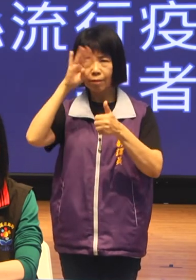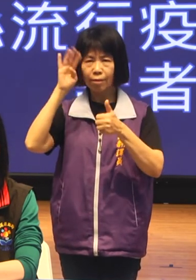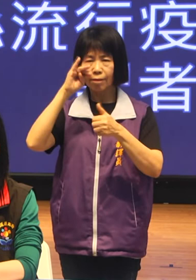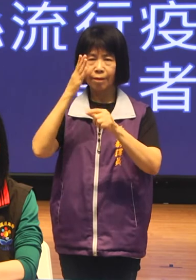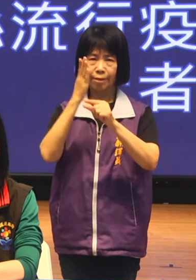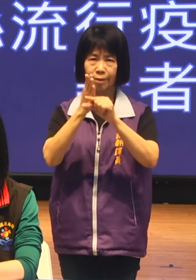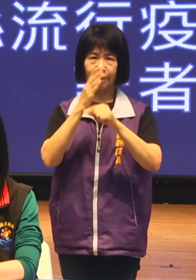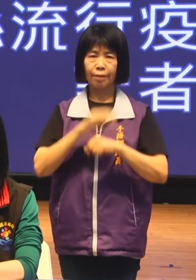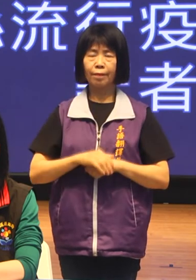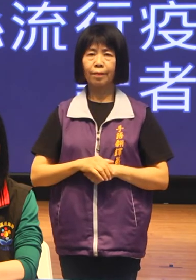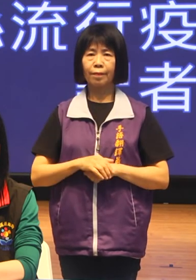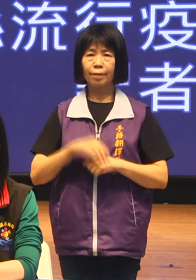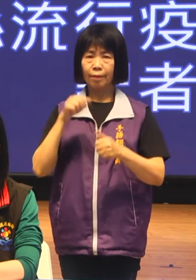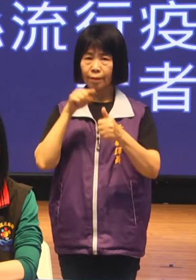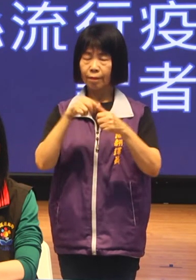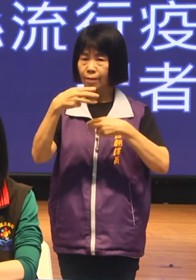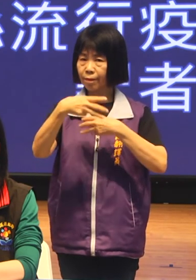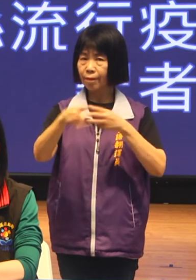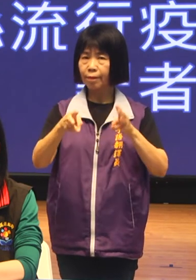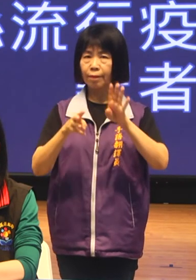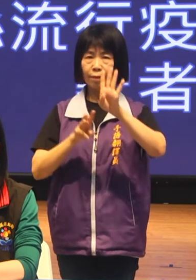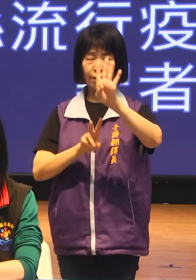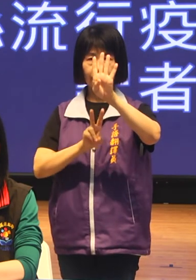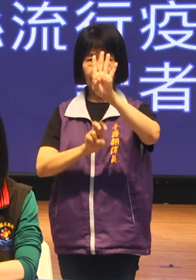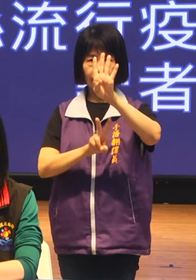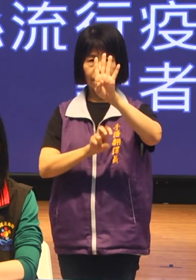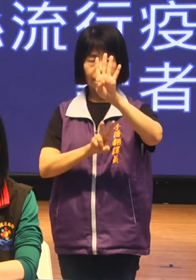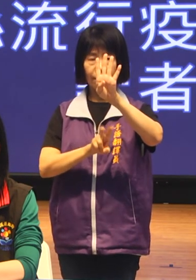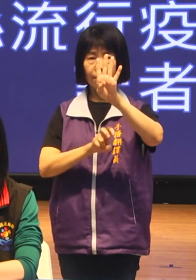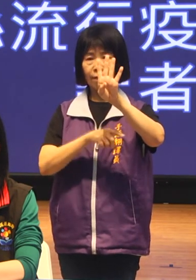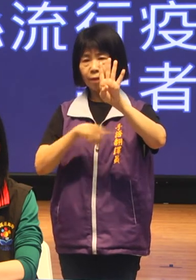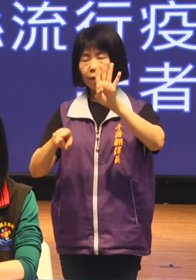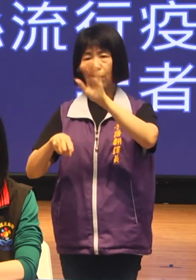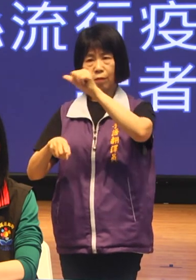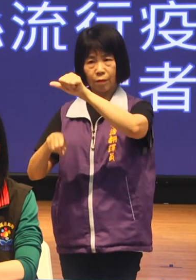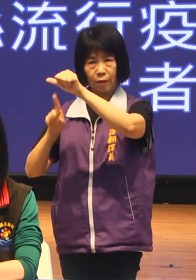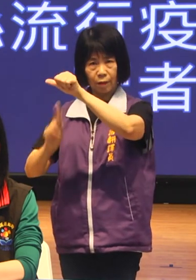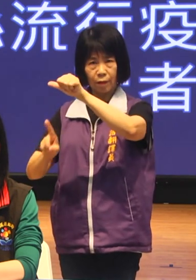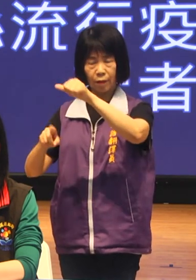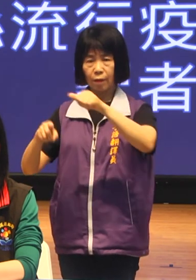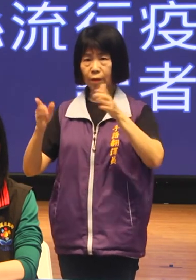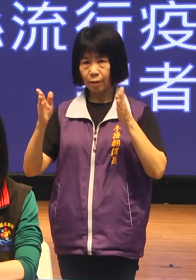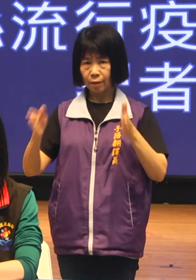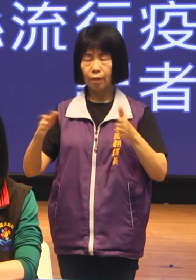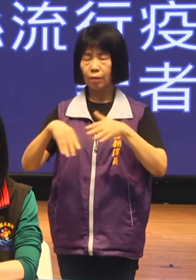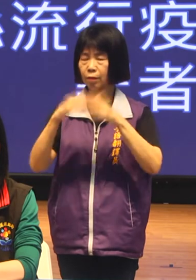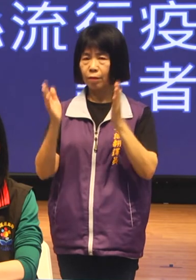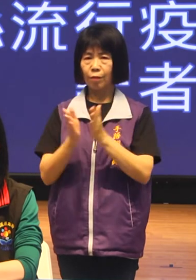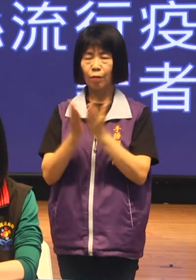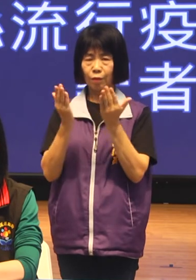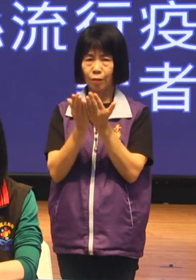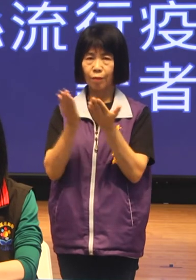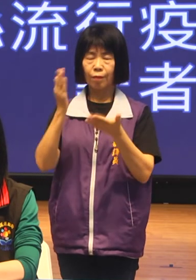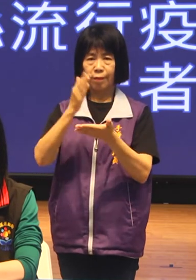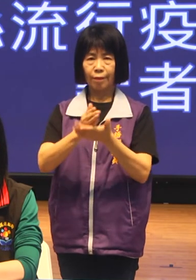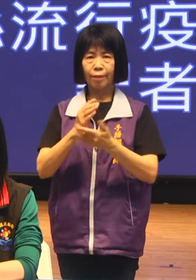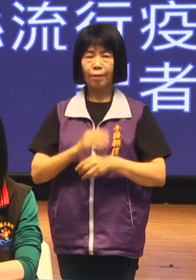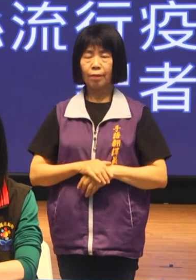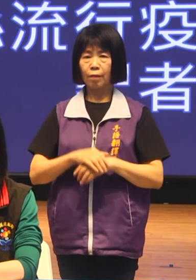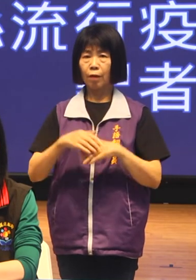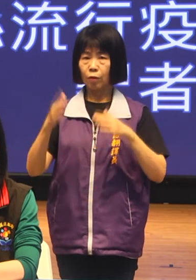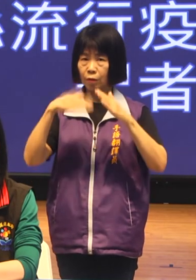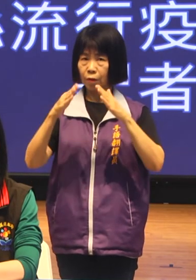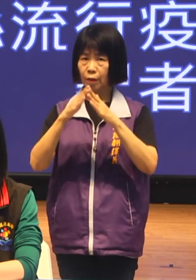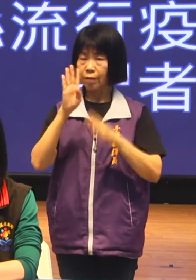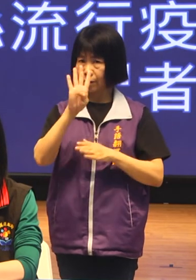当中。那这个班呢，会从4月22号到5月1号都暂停实体课程。那这4所学校